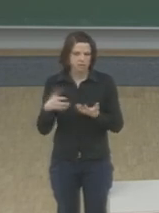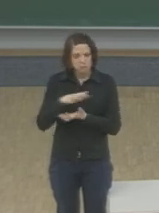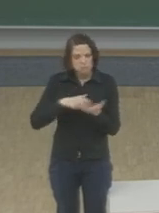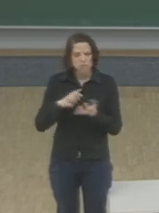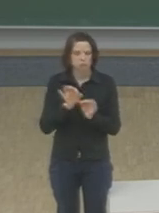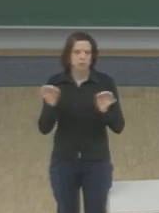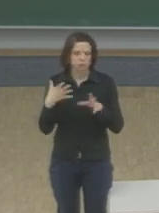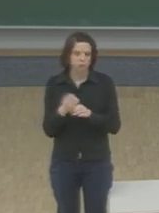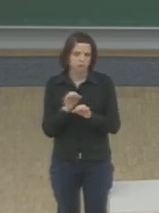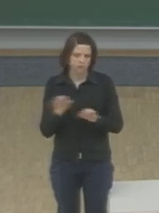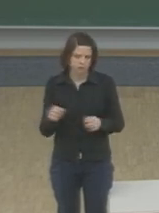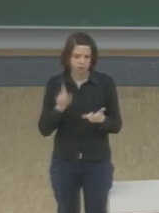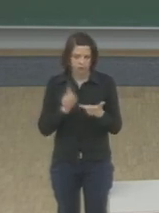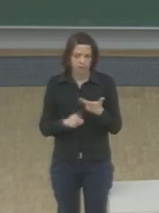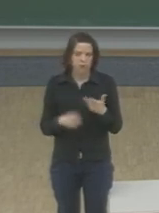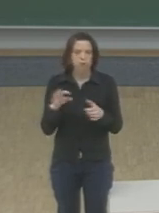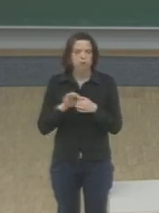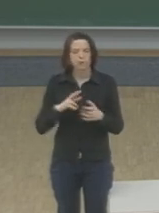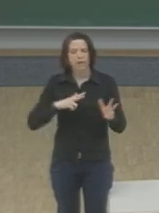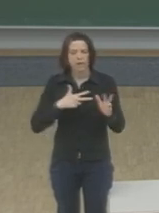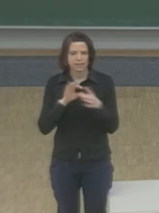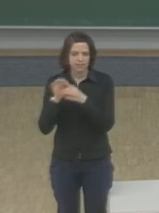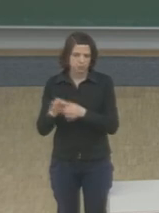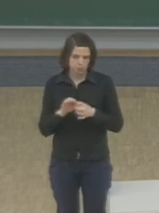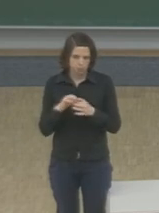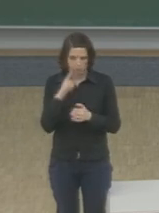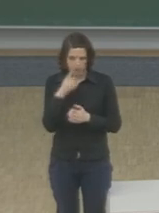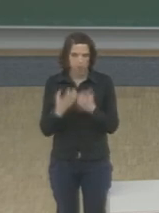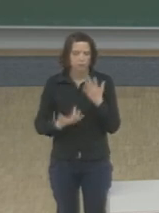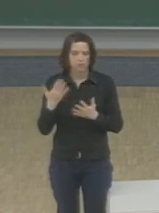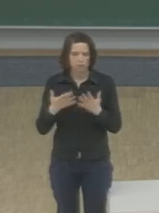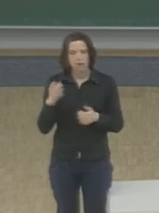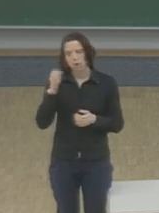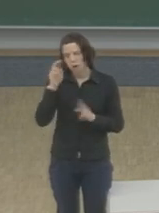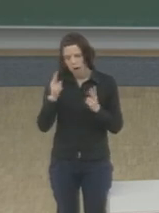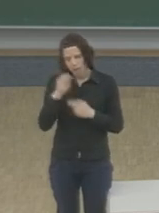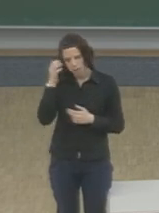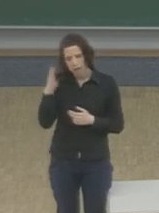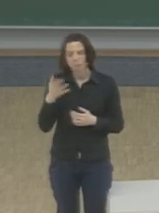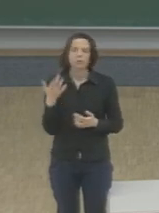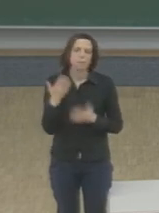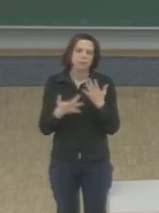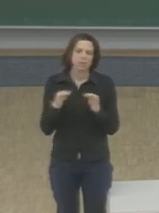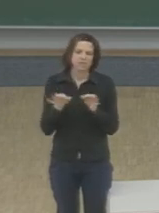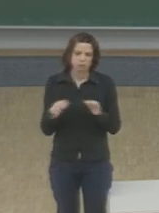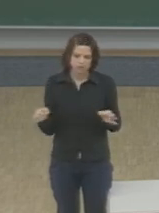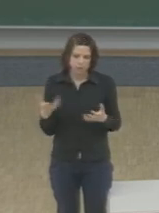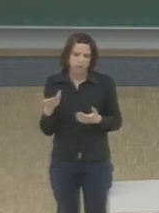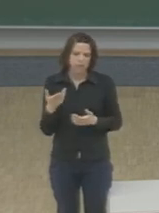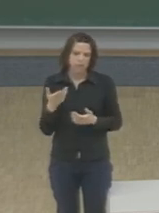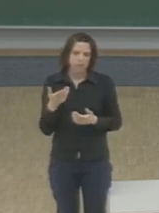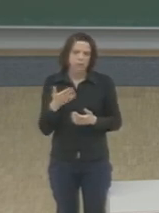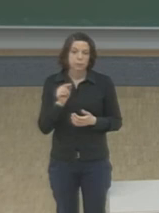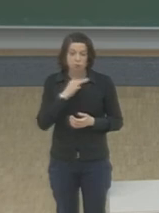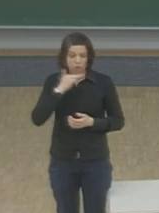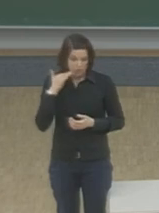Drittens, mit Blick auf Realitätsbezüge gilt im Sinne von mathematischer Bildung, Allgemeinbildung bzw. Mathematical Literacy eben nicht viel